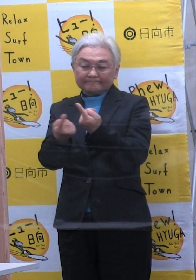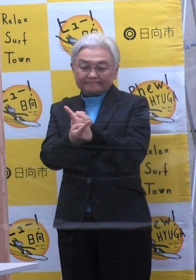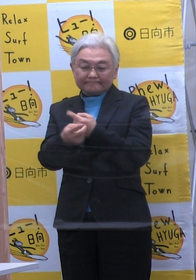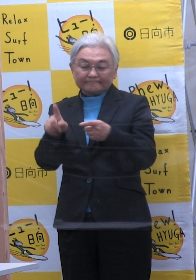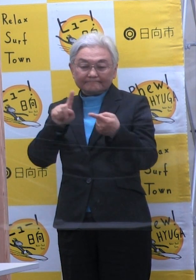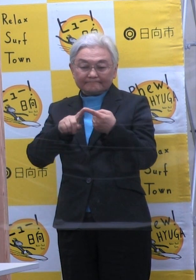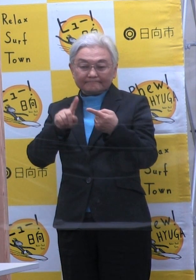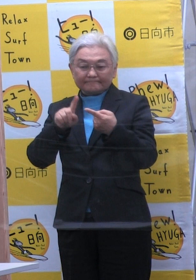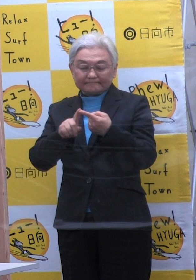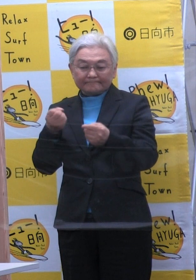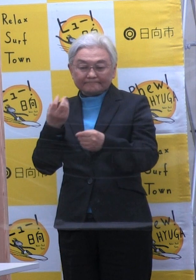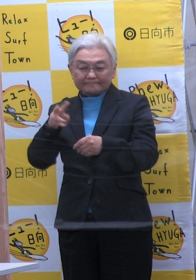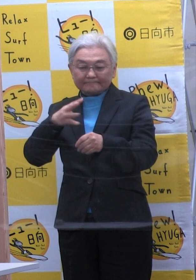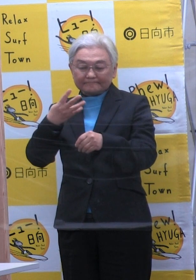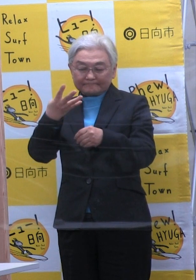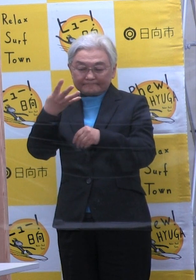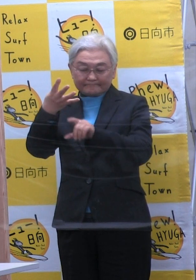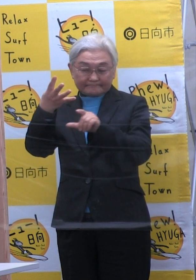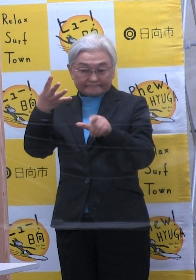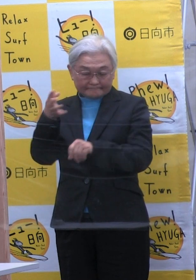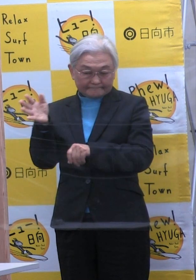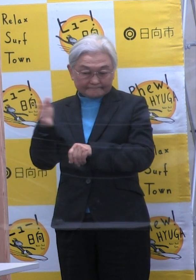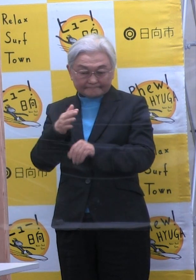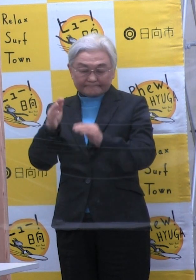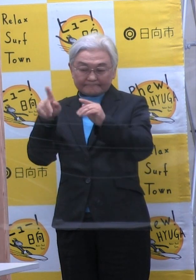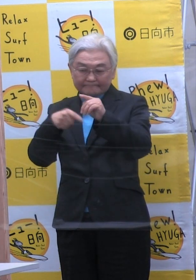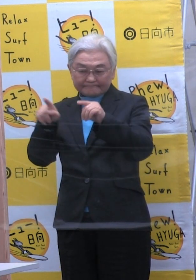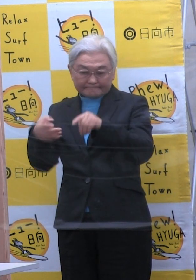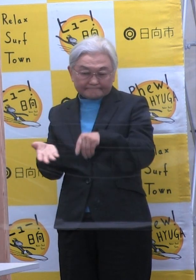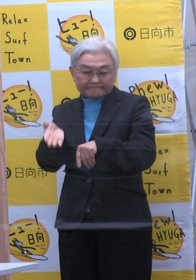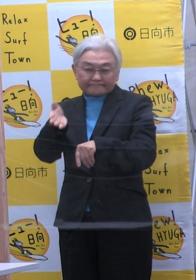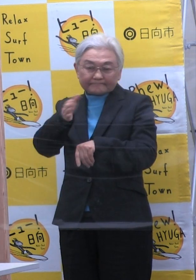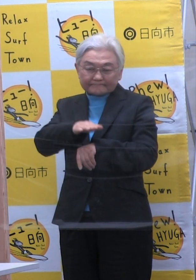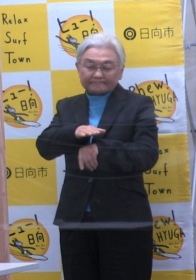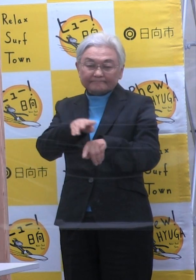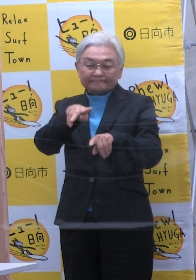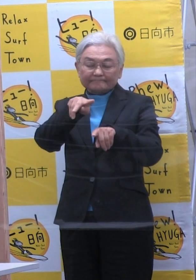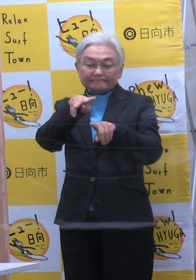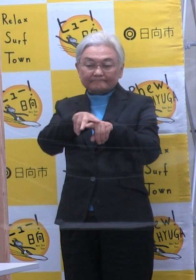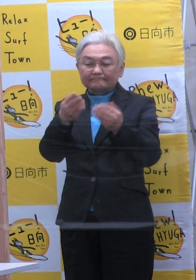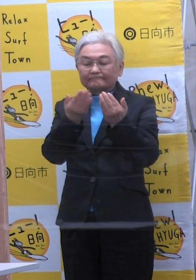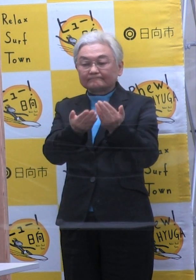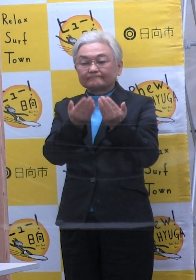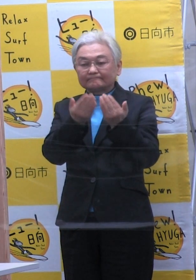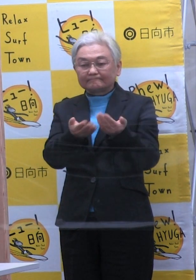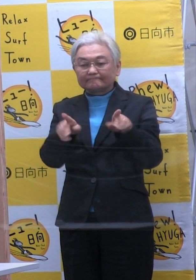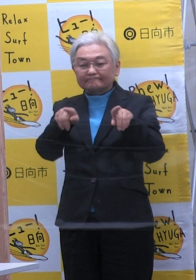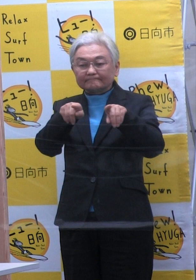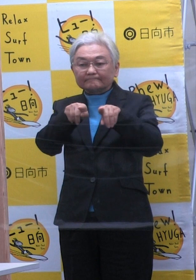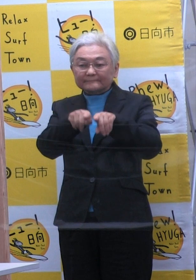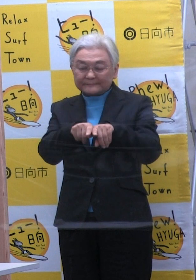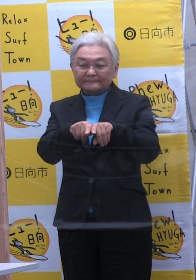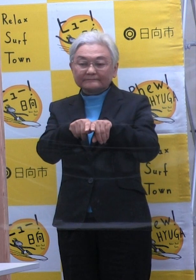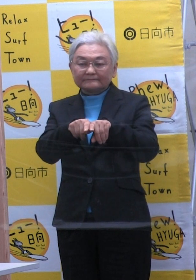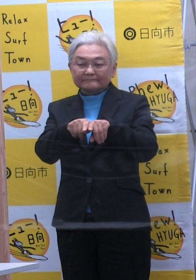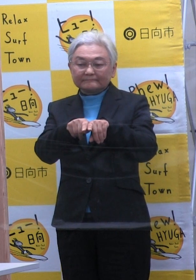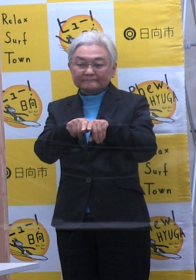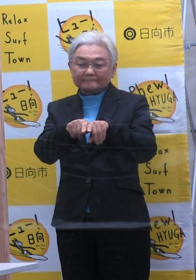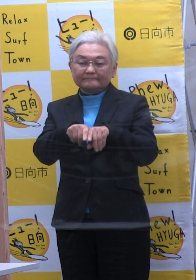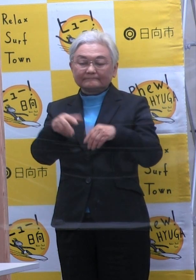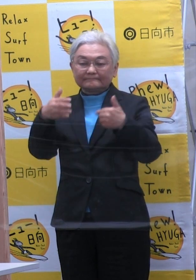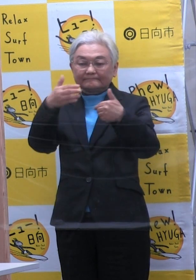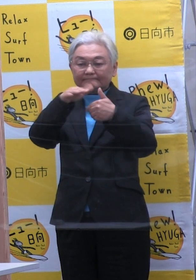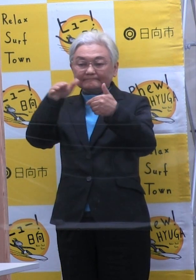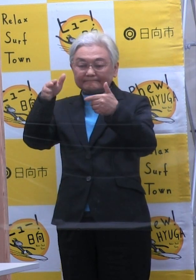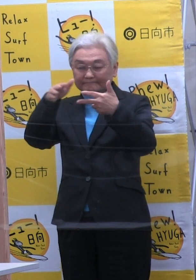4年4月から琴島公民館の機能を移転し、小学校と公民館の複合施設